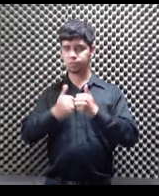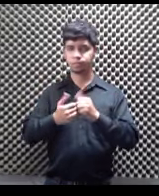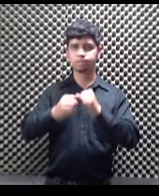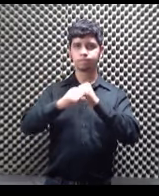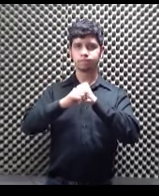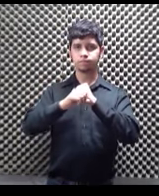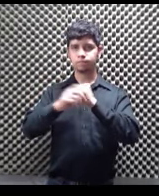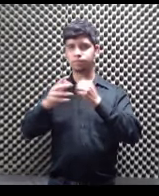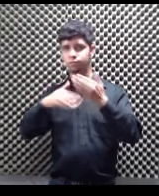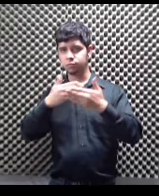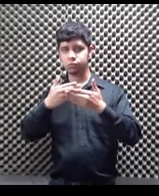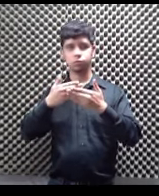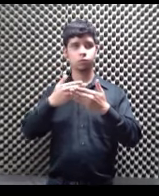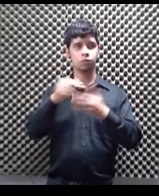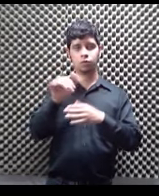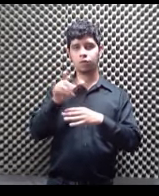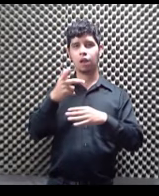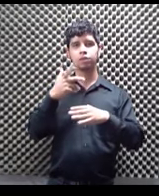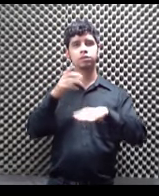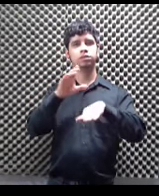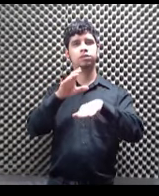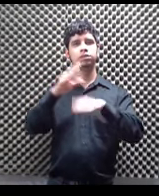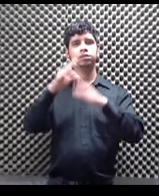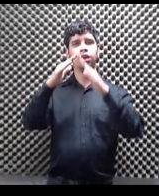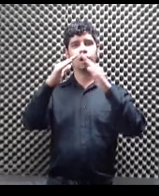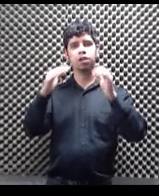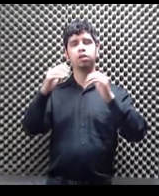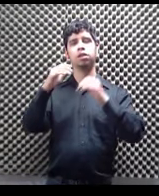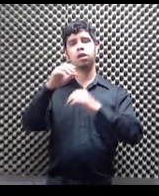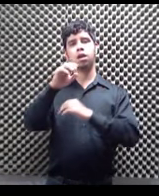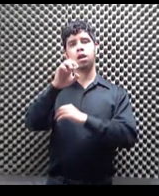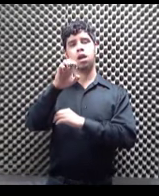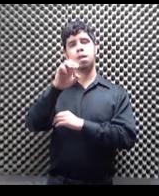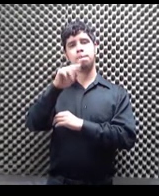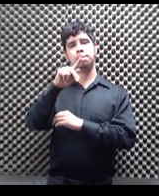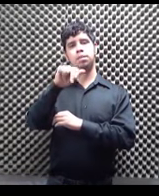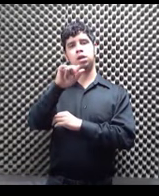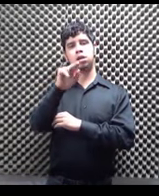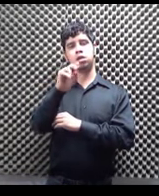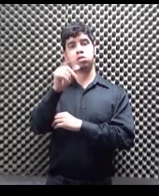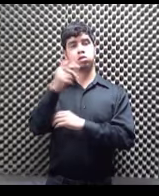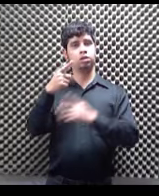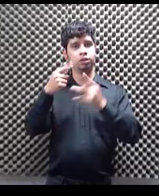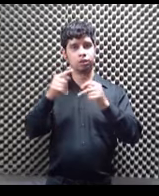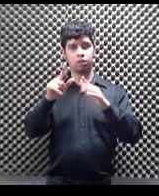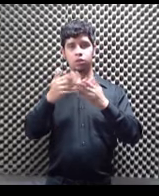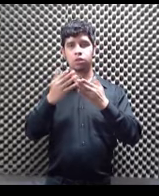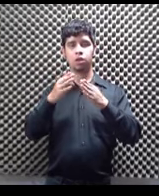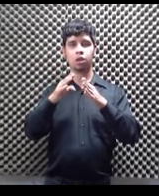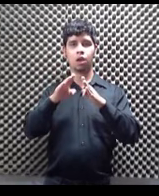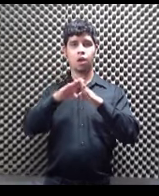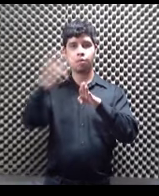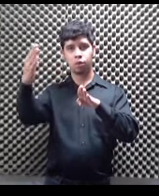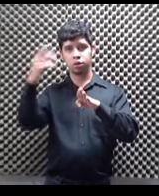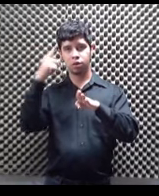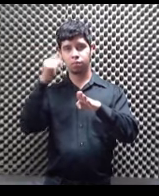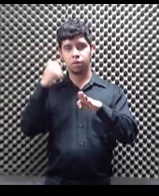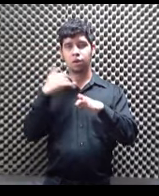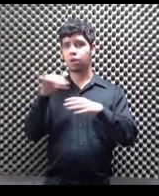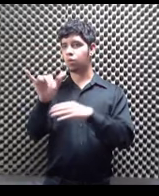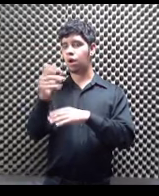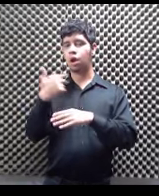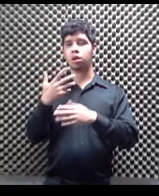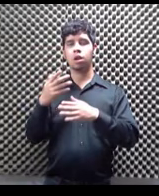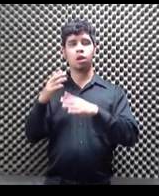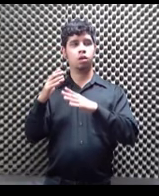más o menos, mercado caribeño. Sí, siempre pues buscando el abrir puertas, claro, ¿no? Bien, también claro. a la